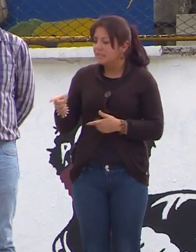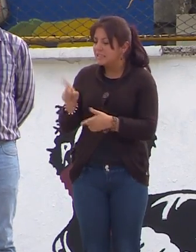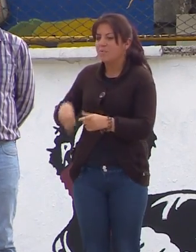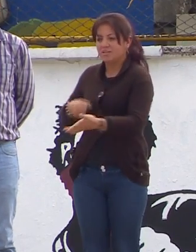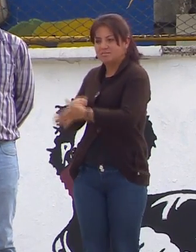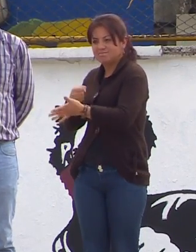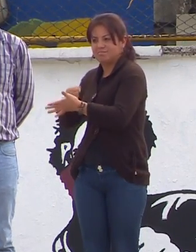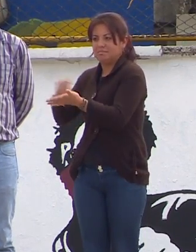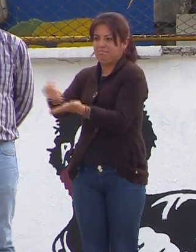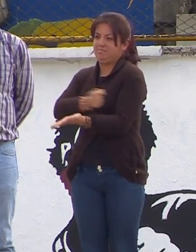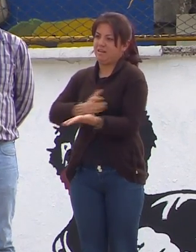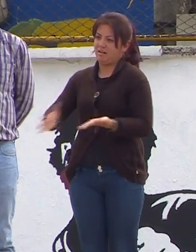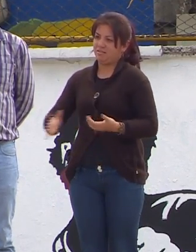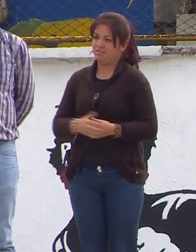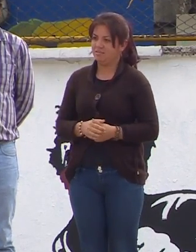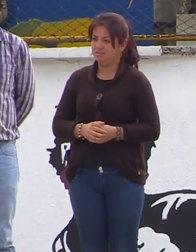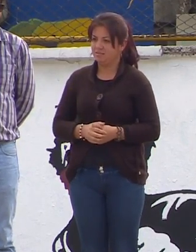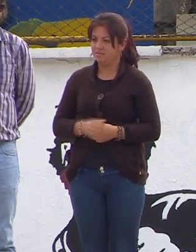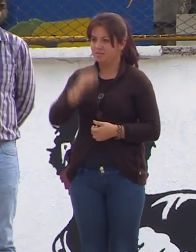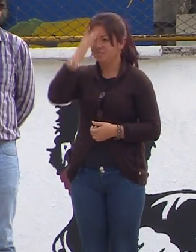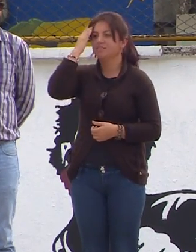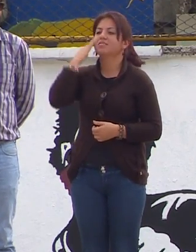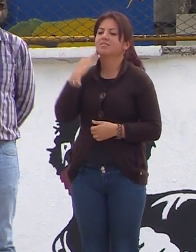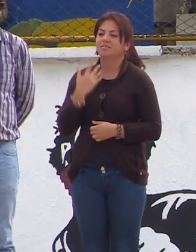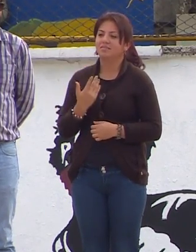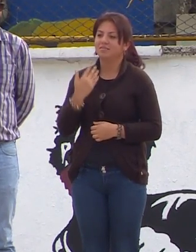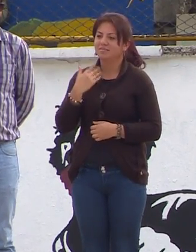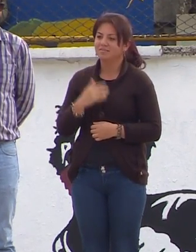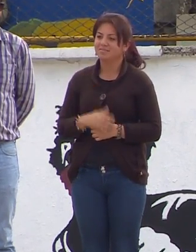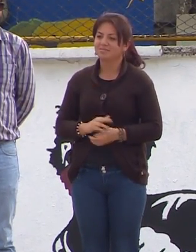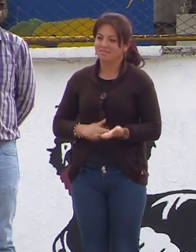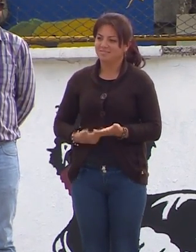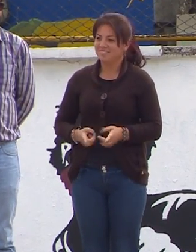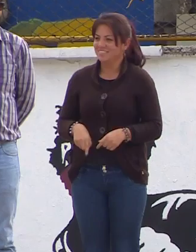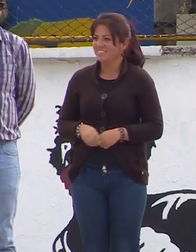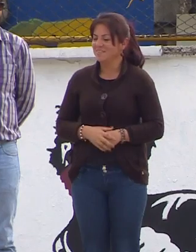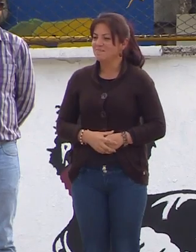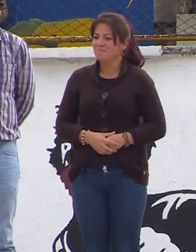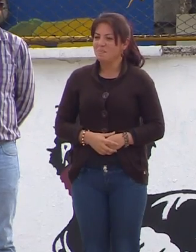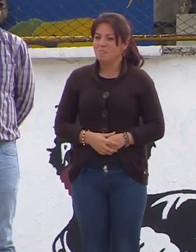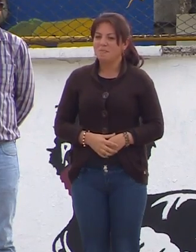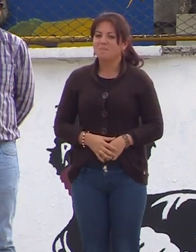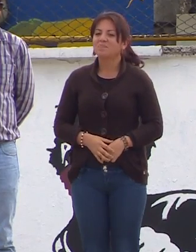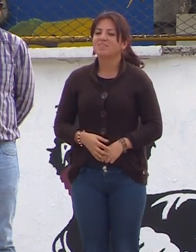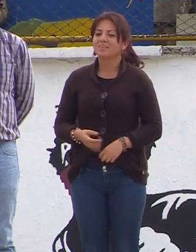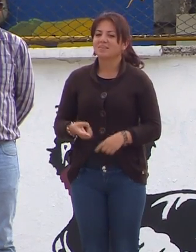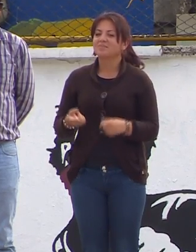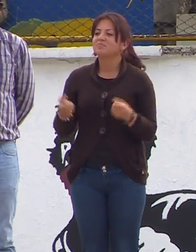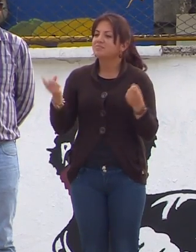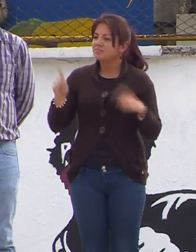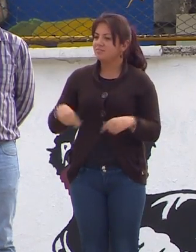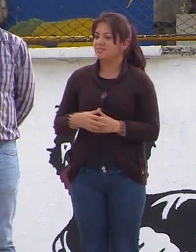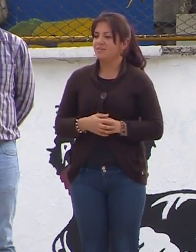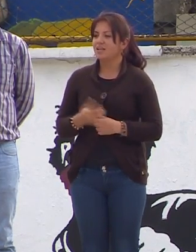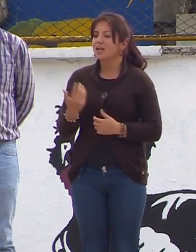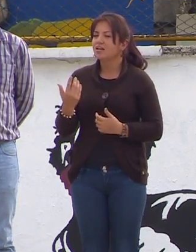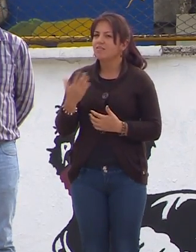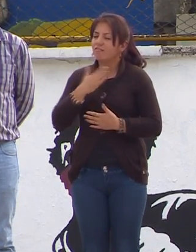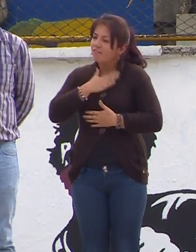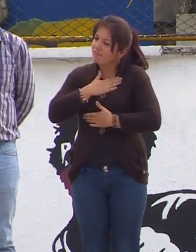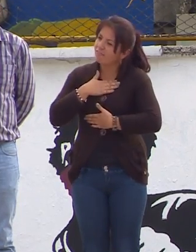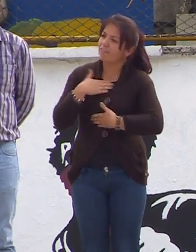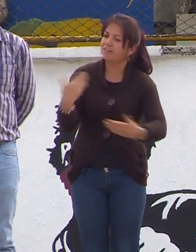gratuidad. Y quiero felicitar finalmente a los